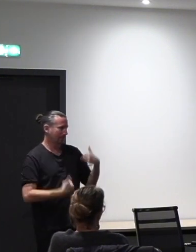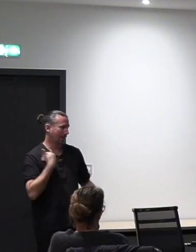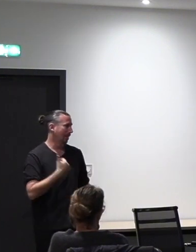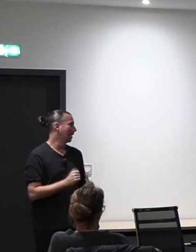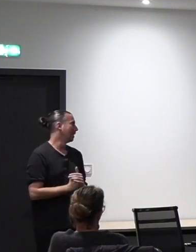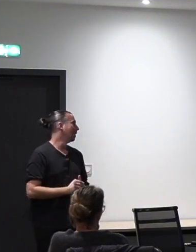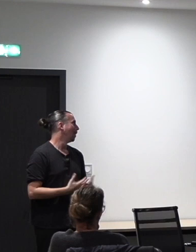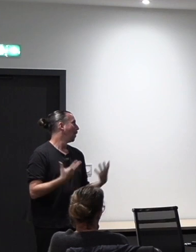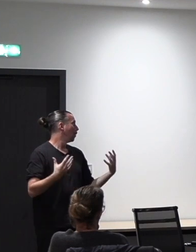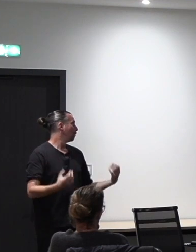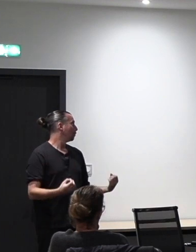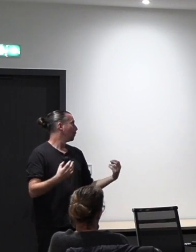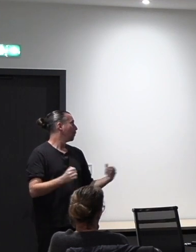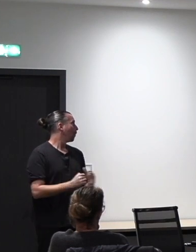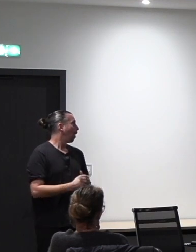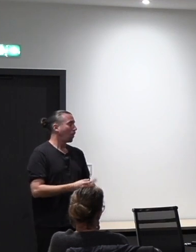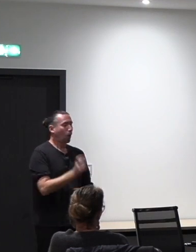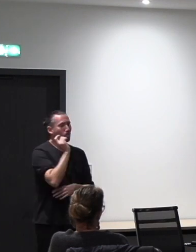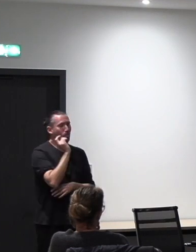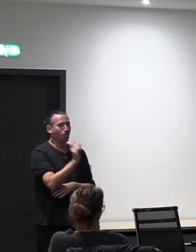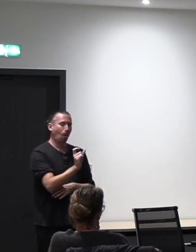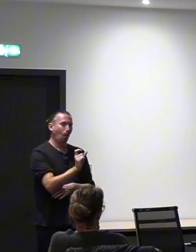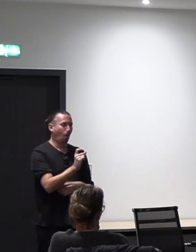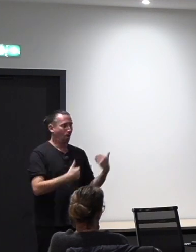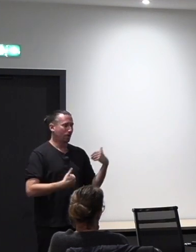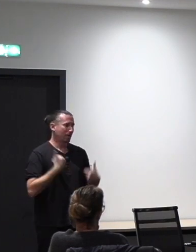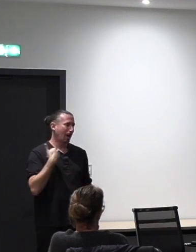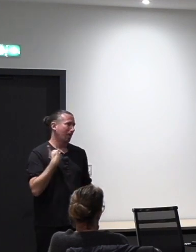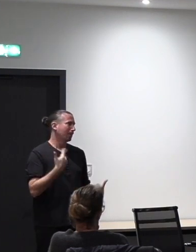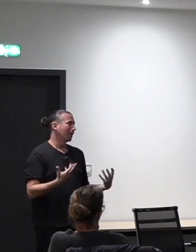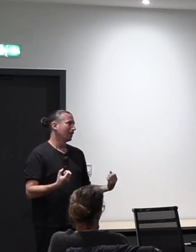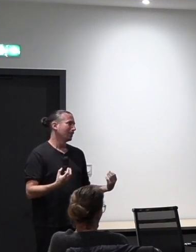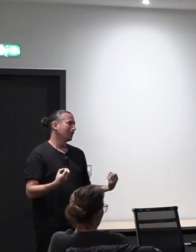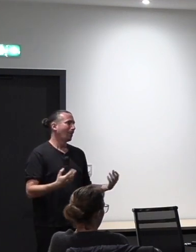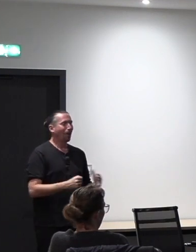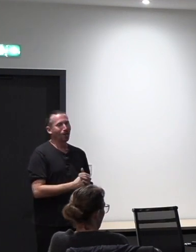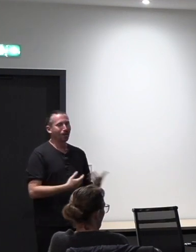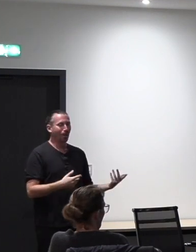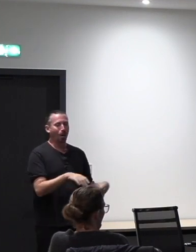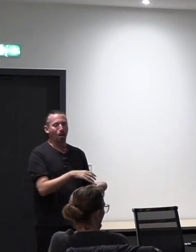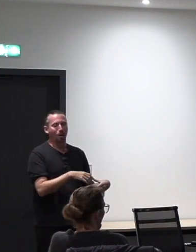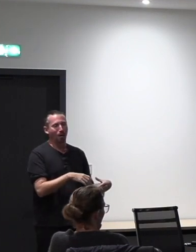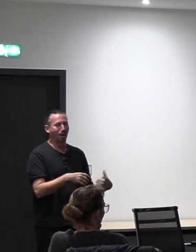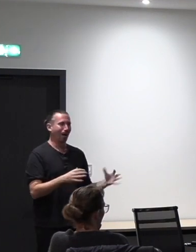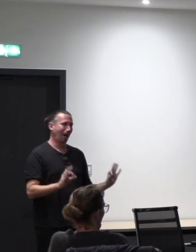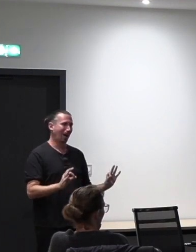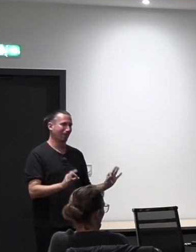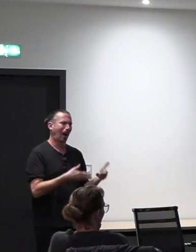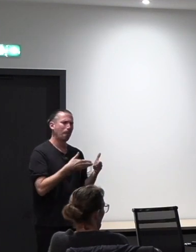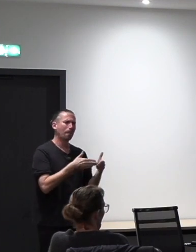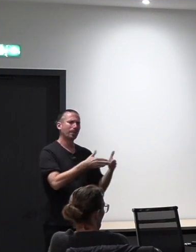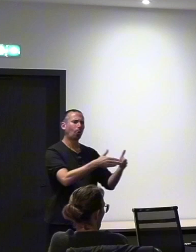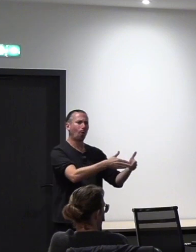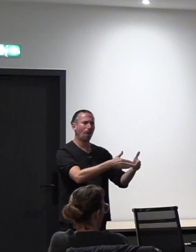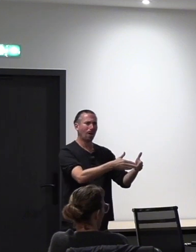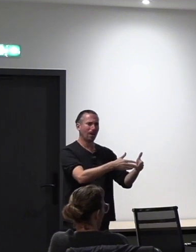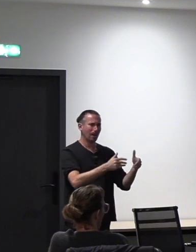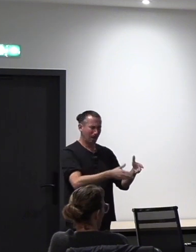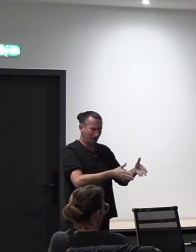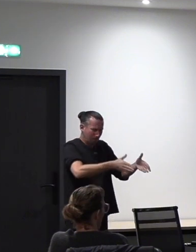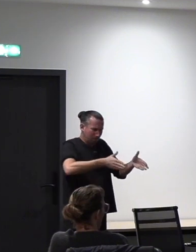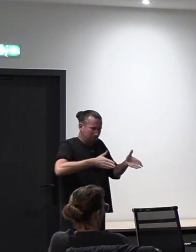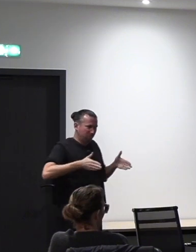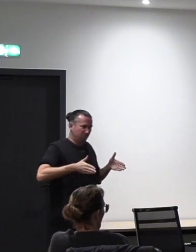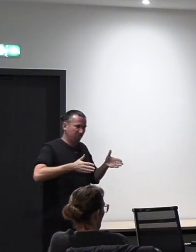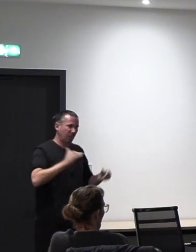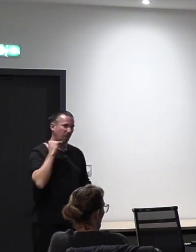dans le chapeau. C'est qu'on pénalise, je faisais des régates à la voile, les bateaux très longs vont plus